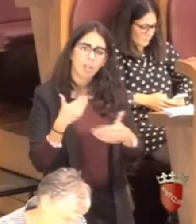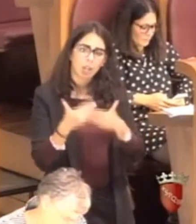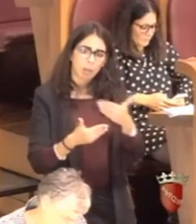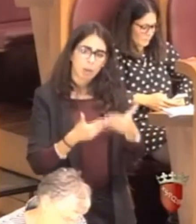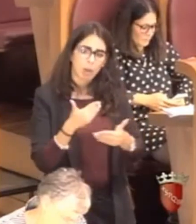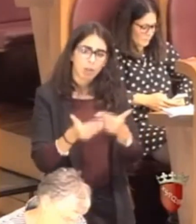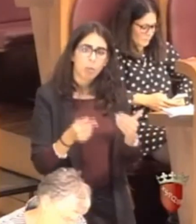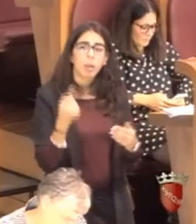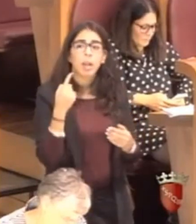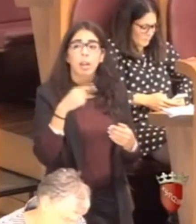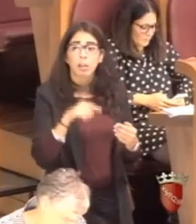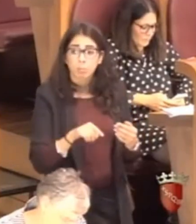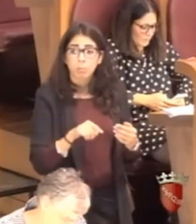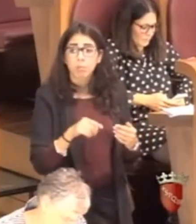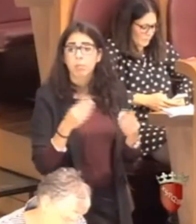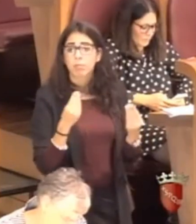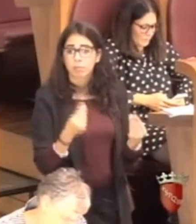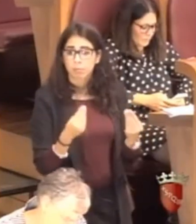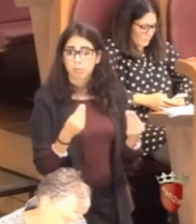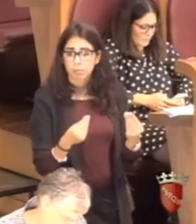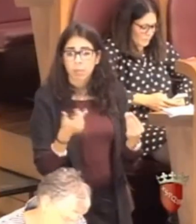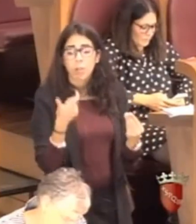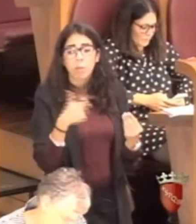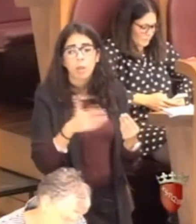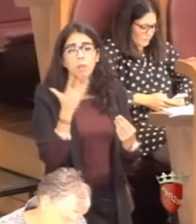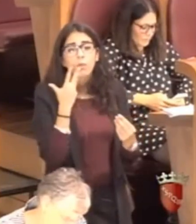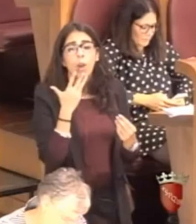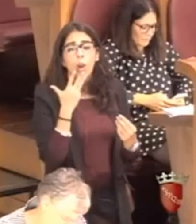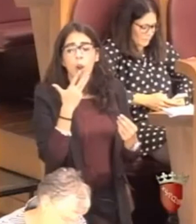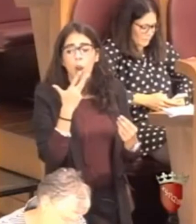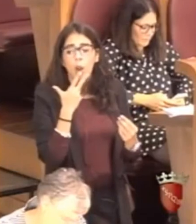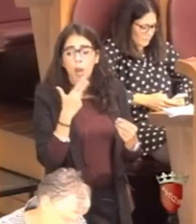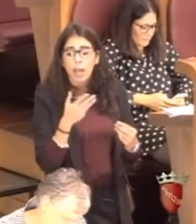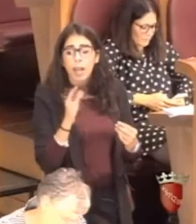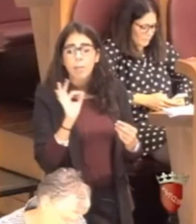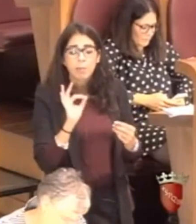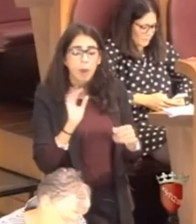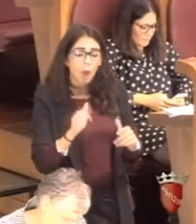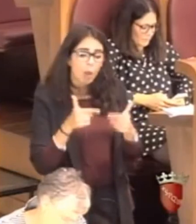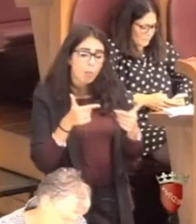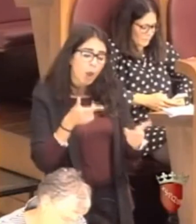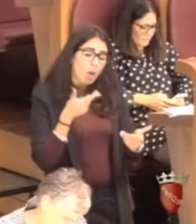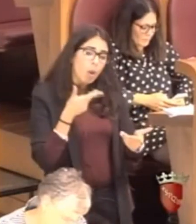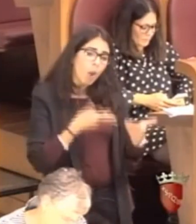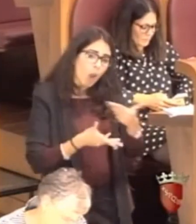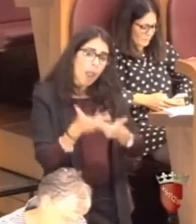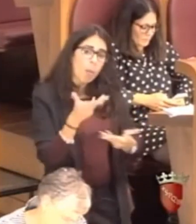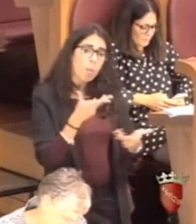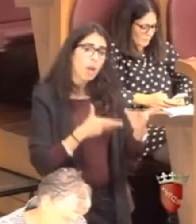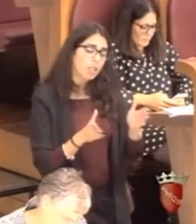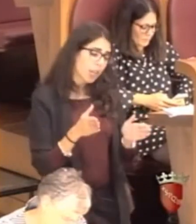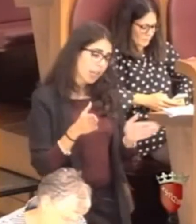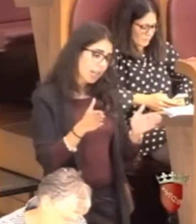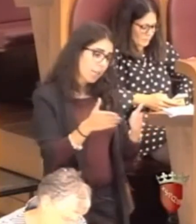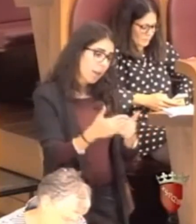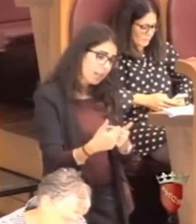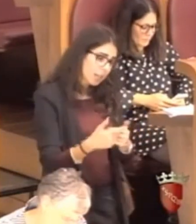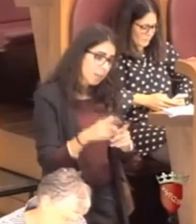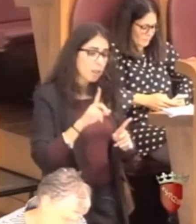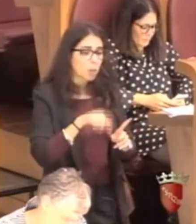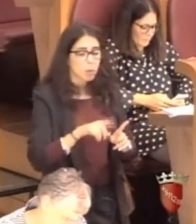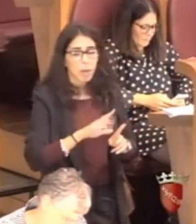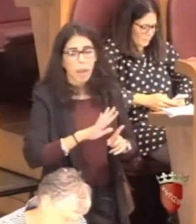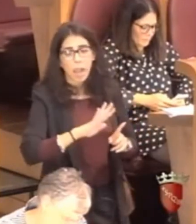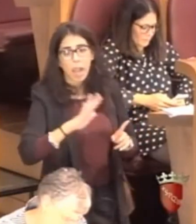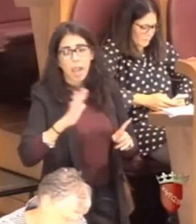Questo arriva nell'idea insomma di migliorare anche la collaborazione fra il Dipartimento e quelli che sono tutti gli